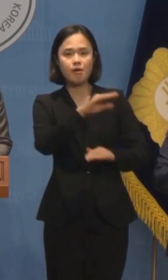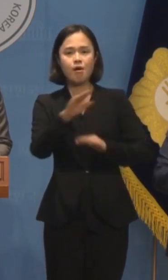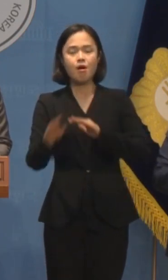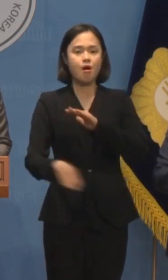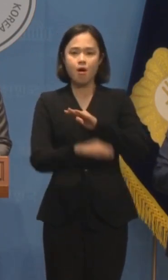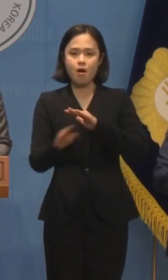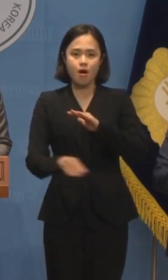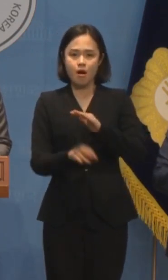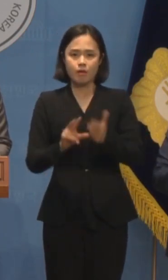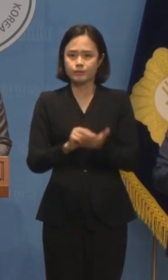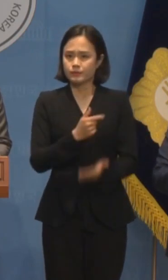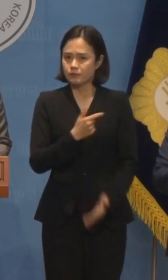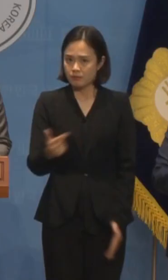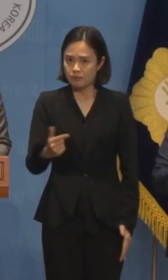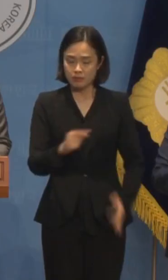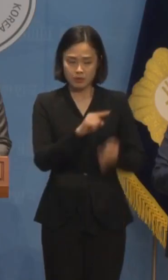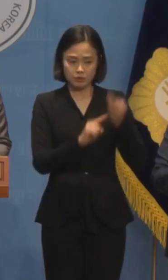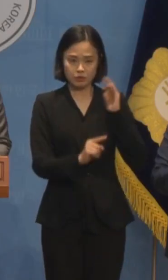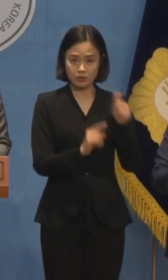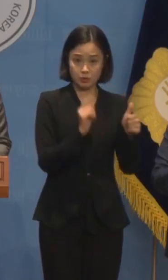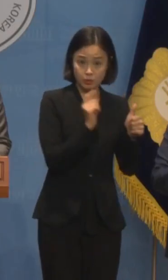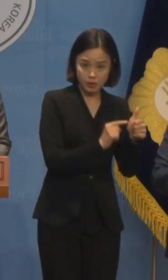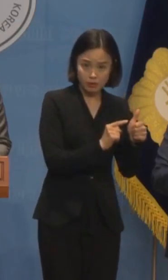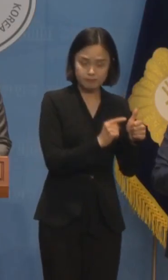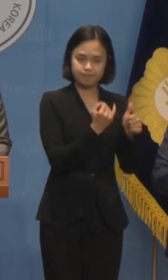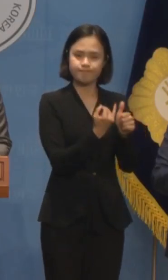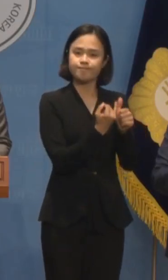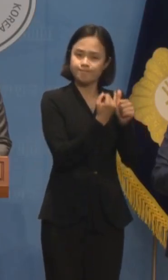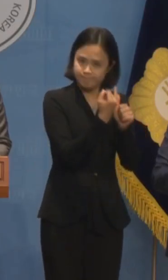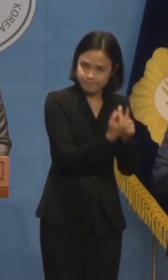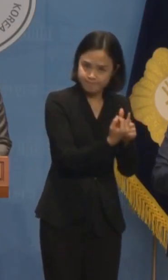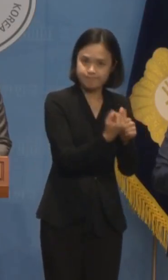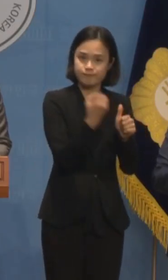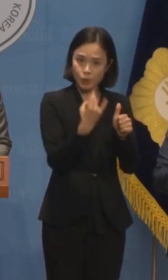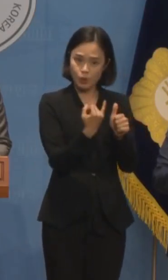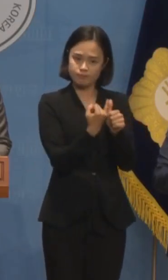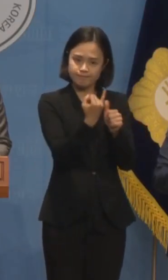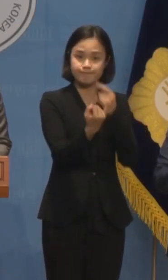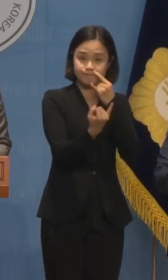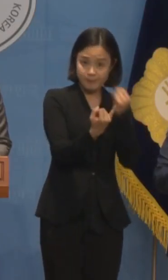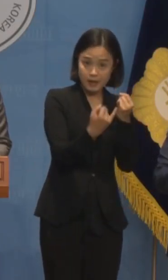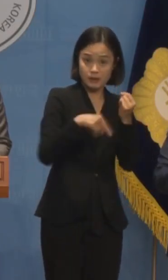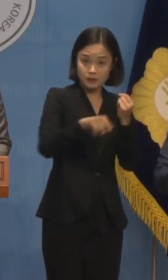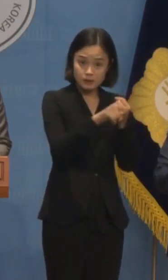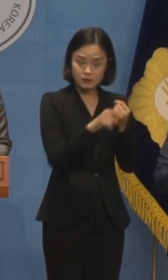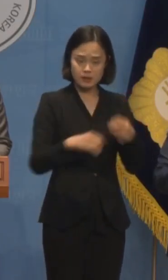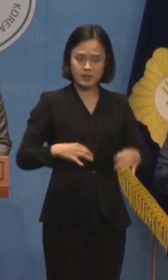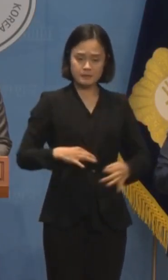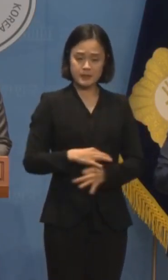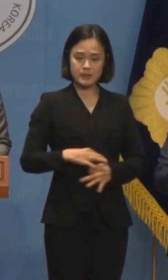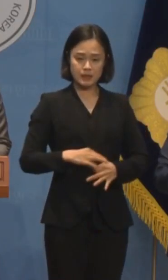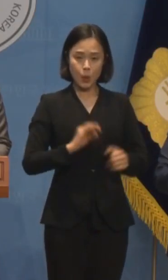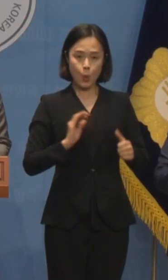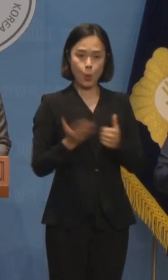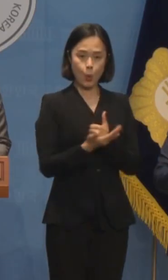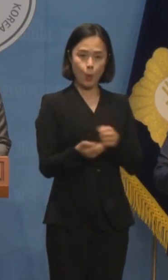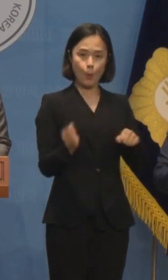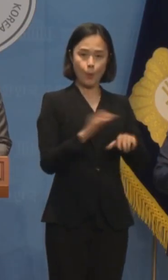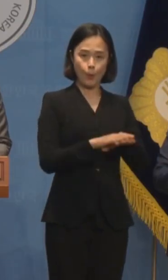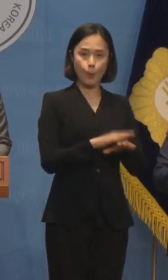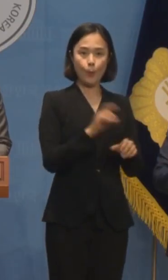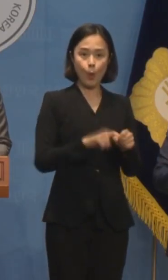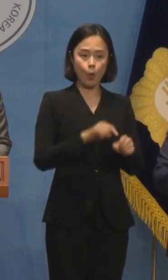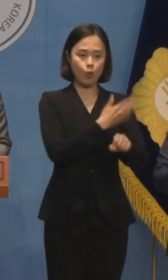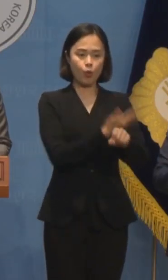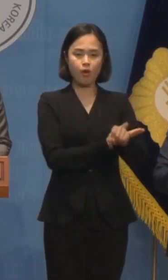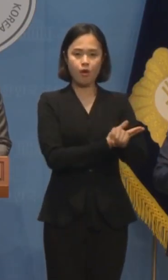윤석열 대통령은 본인과 김건희 여사, 장모 등 본인 가족의 비리를 덮는 데에만 이 권력을 사용했습니다. 더